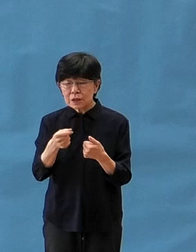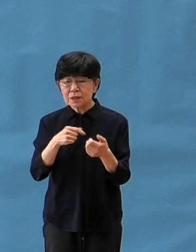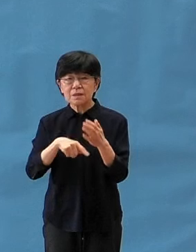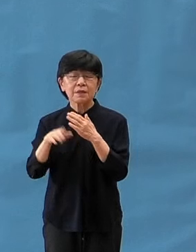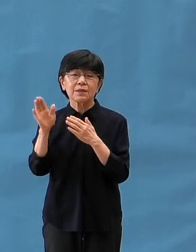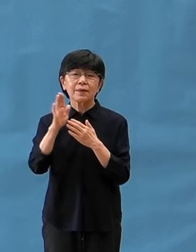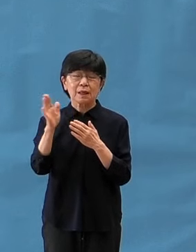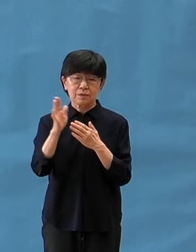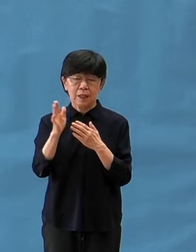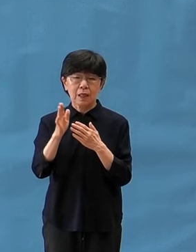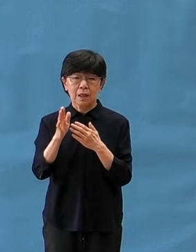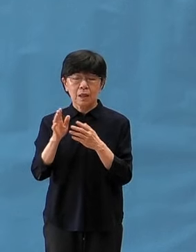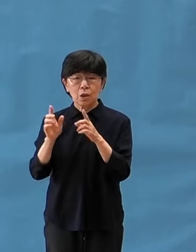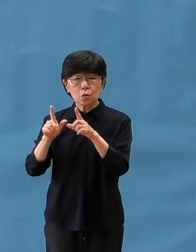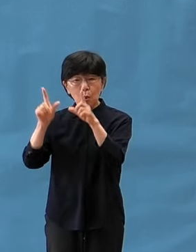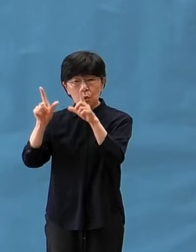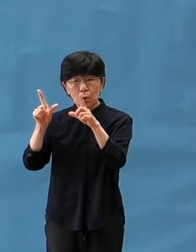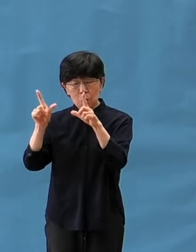っぱり東京の